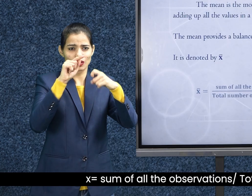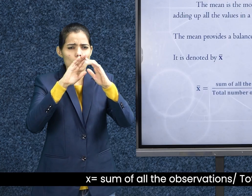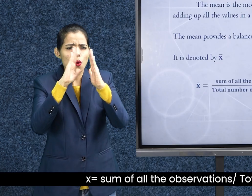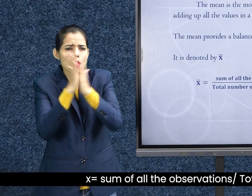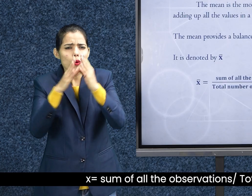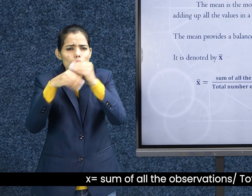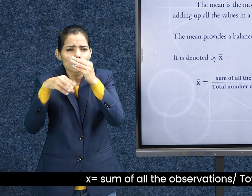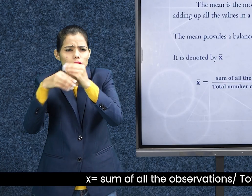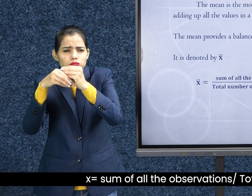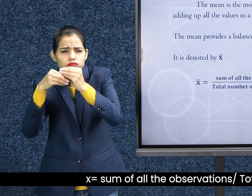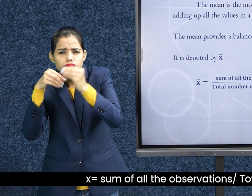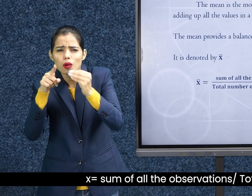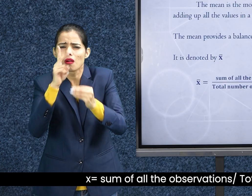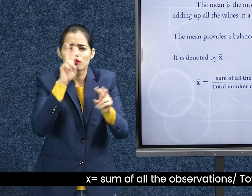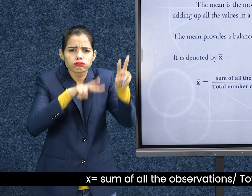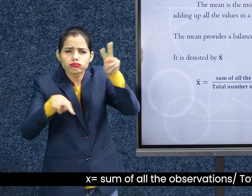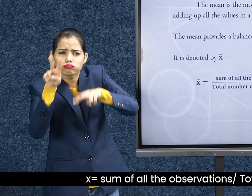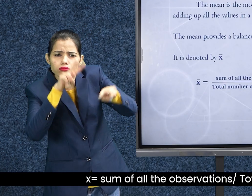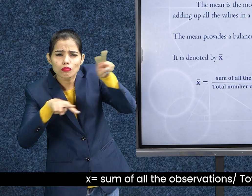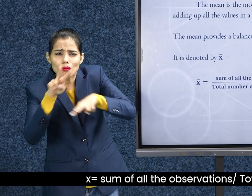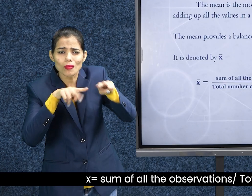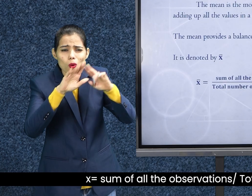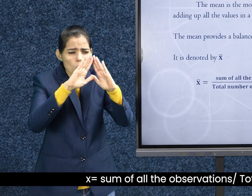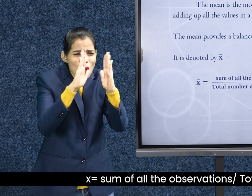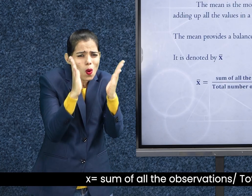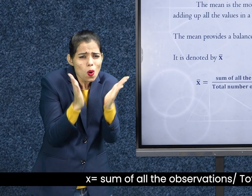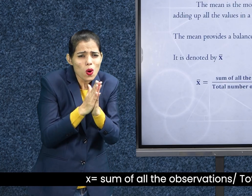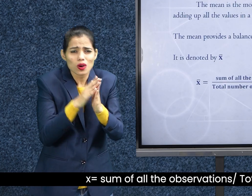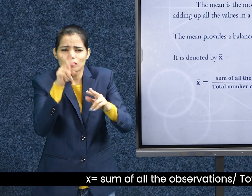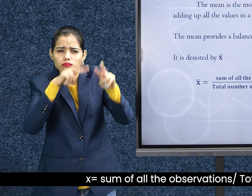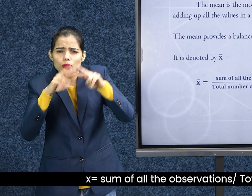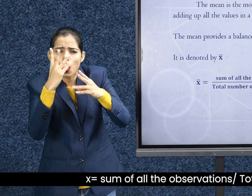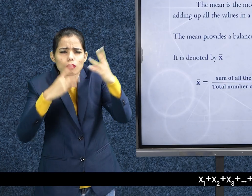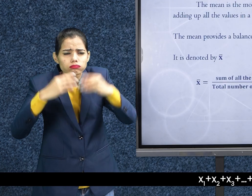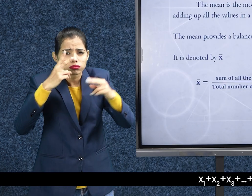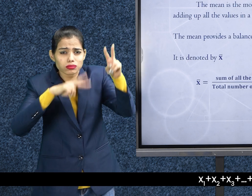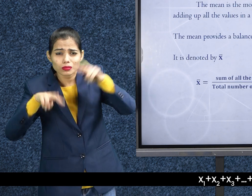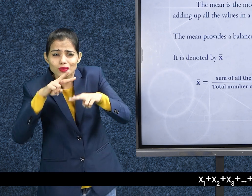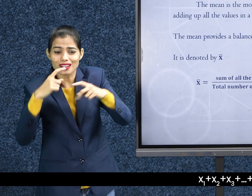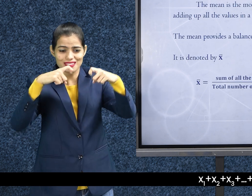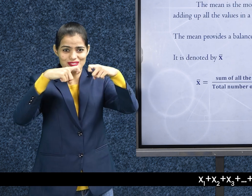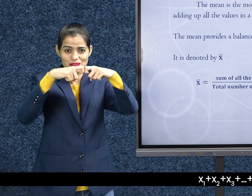x is equal to sum of all the observations, total number of observations is equal to x.